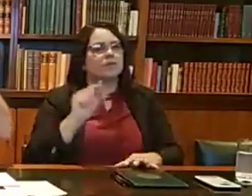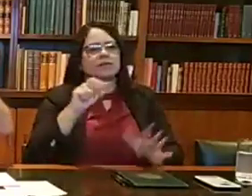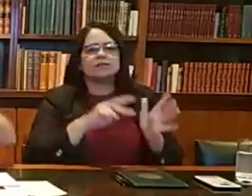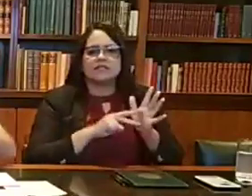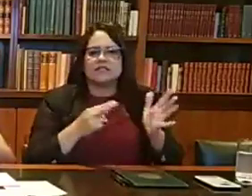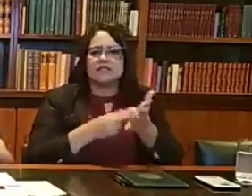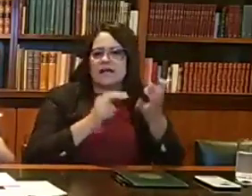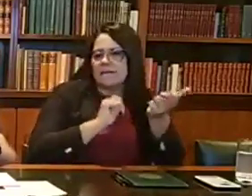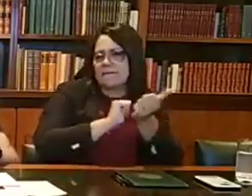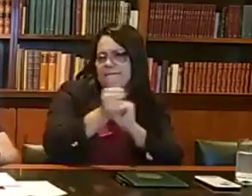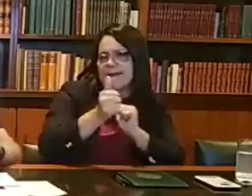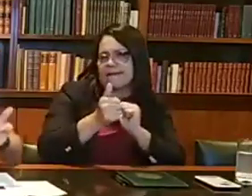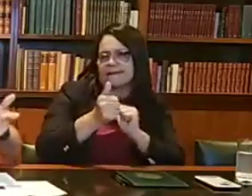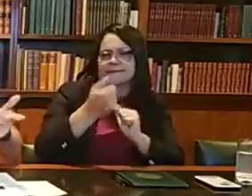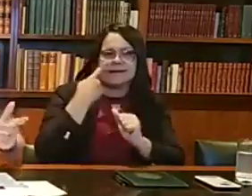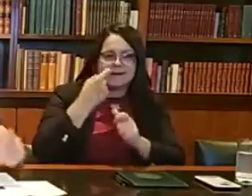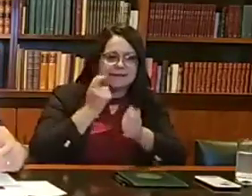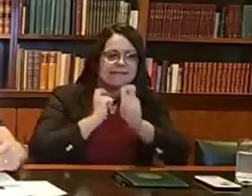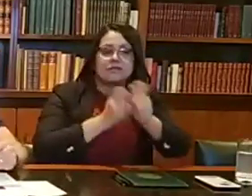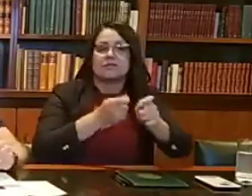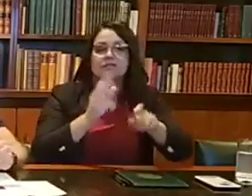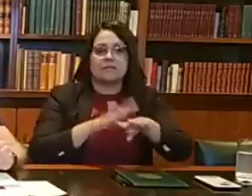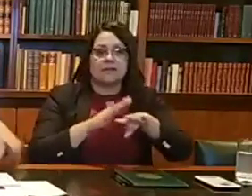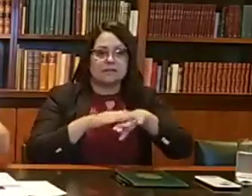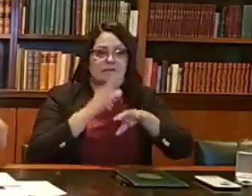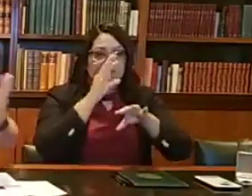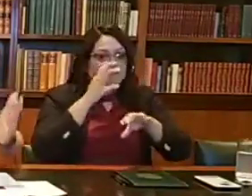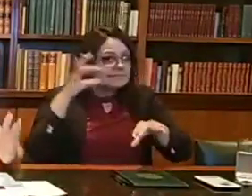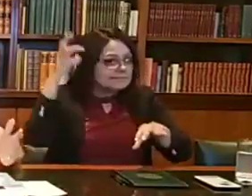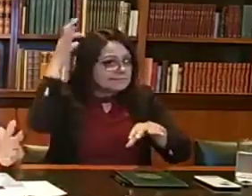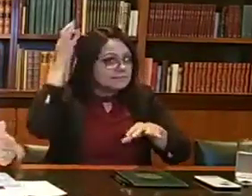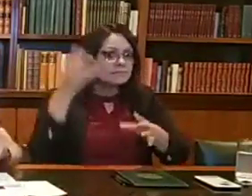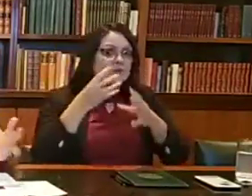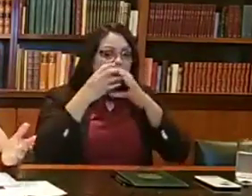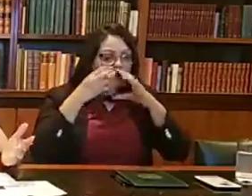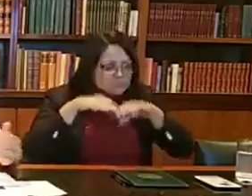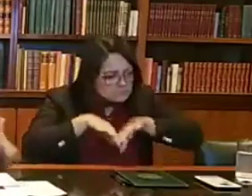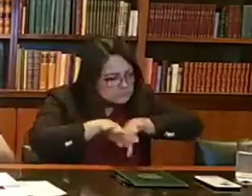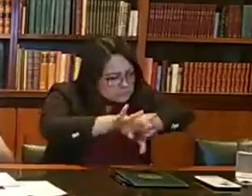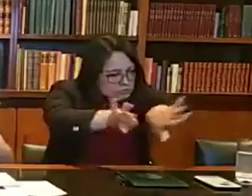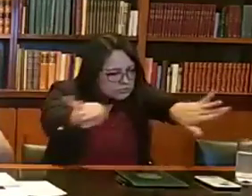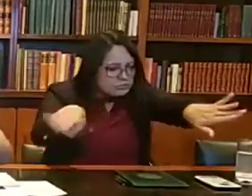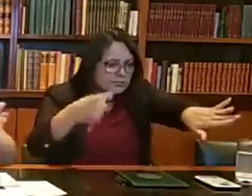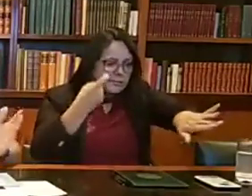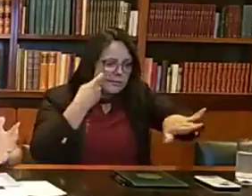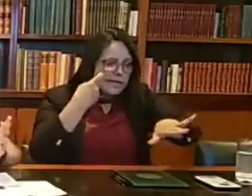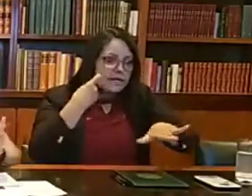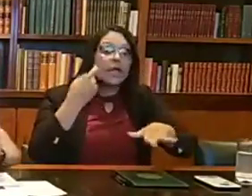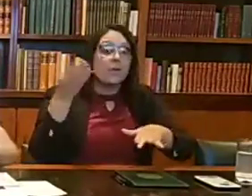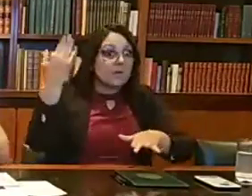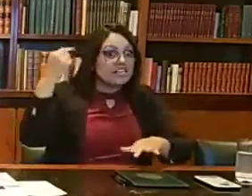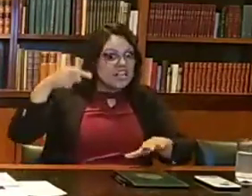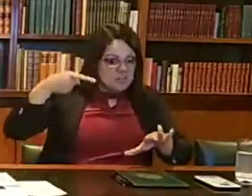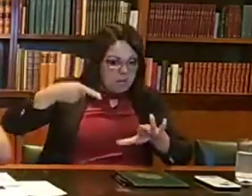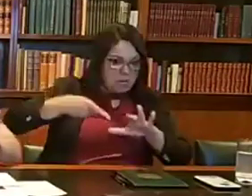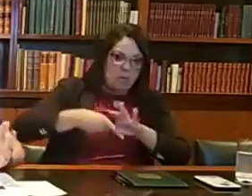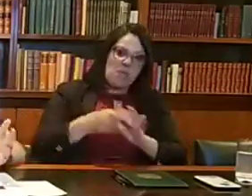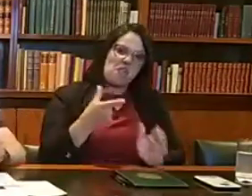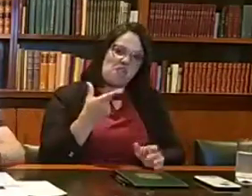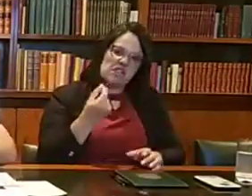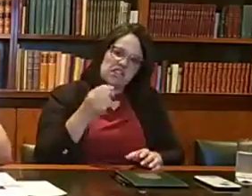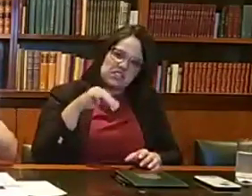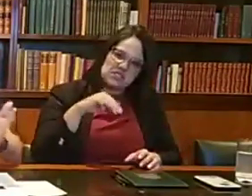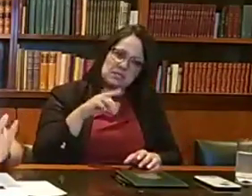vai lá, dá teu mergulhinho em apneia, num arpãozinho. Não é todo mundo que vai matar peixe, que não é fácil. Eu, nos bons tempos, ia 20 metros. Agora, pouca